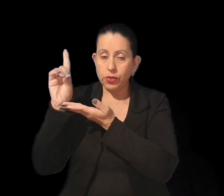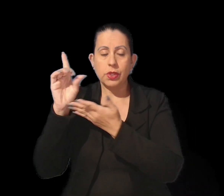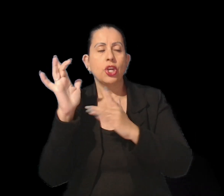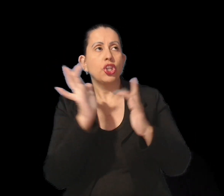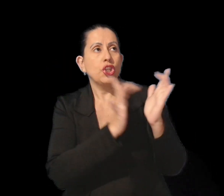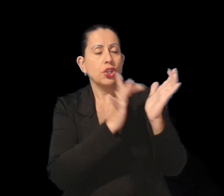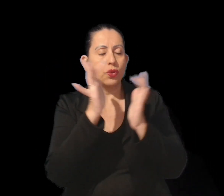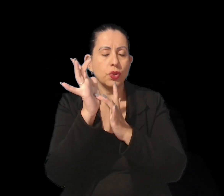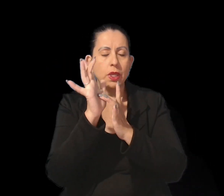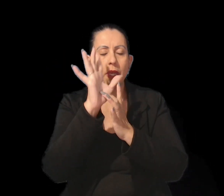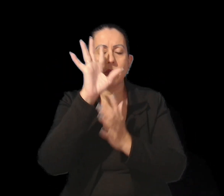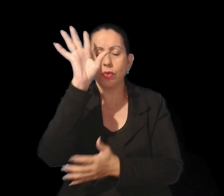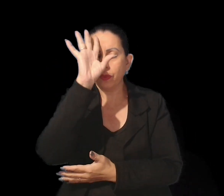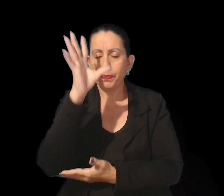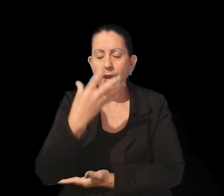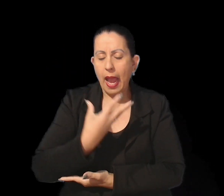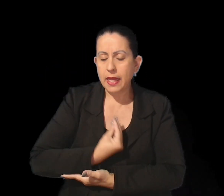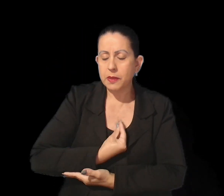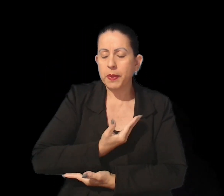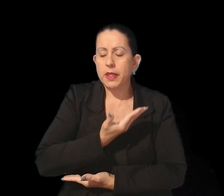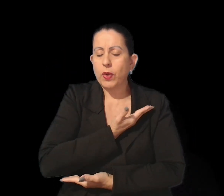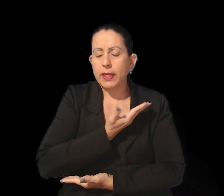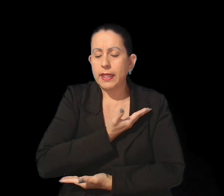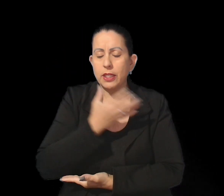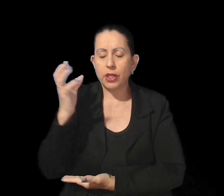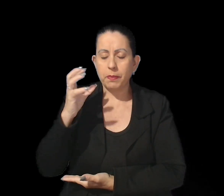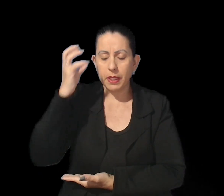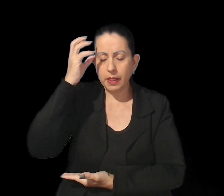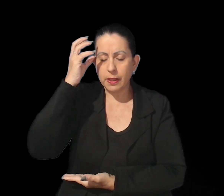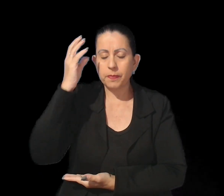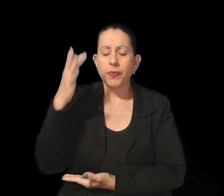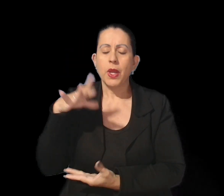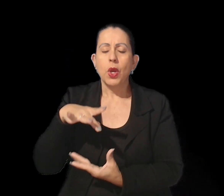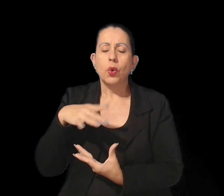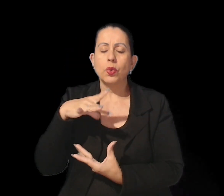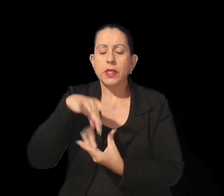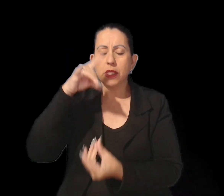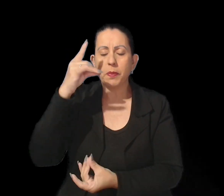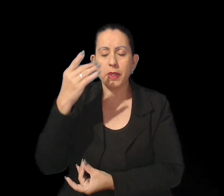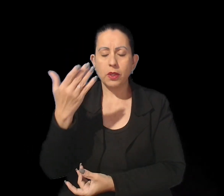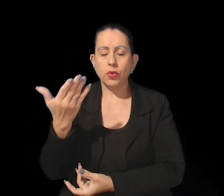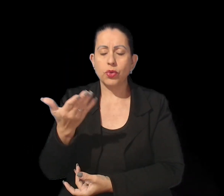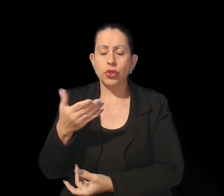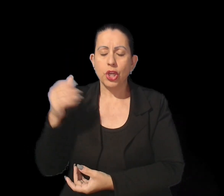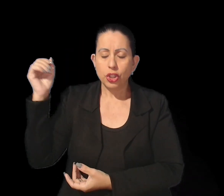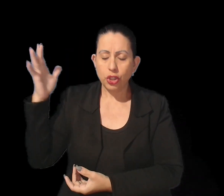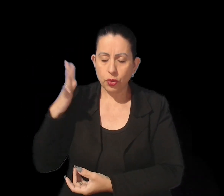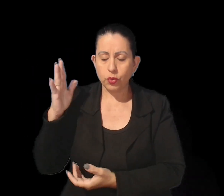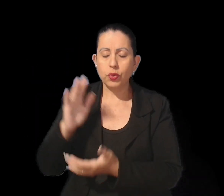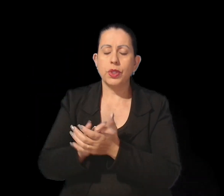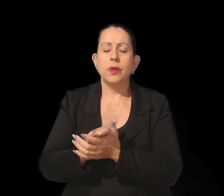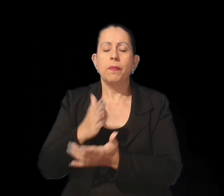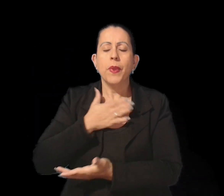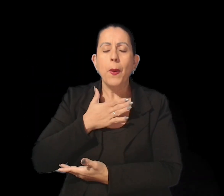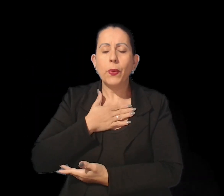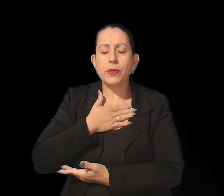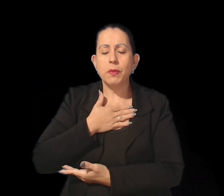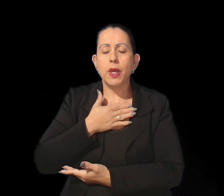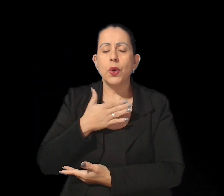Deus, Jesus Cristo, a espiritualidade amiga, os espíritos de luz, os